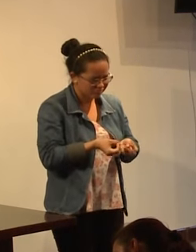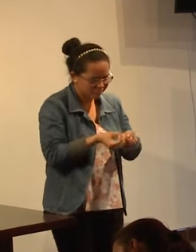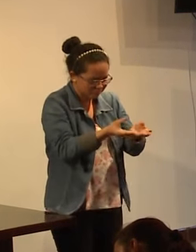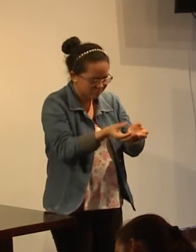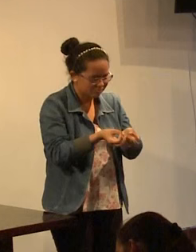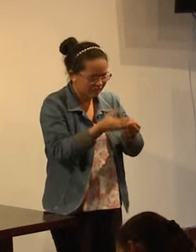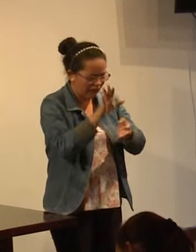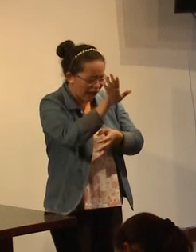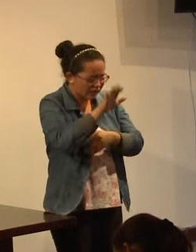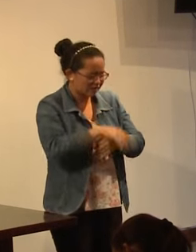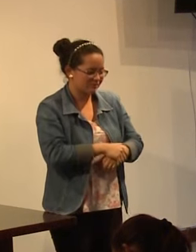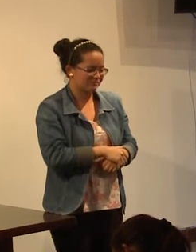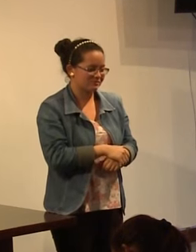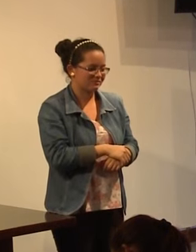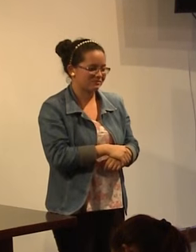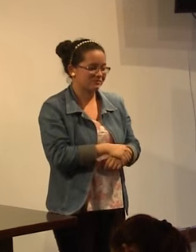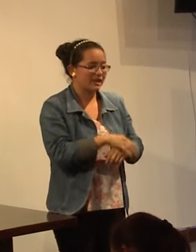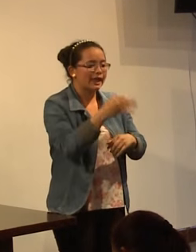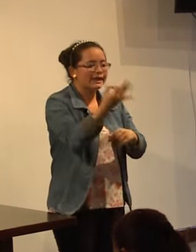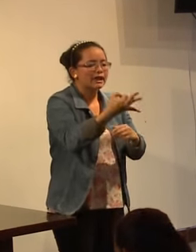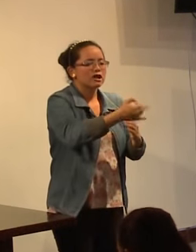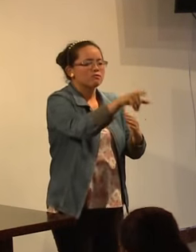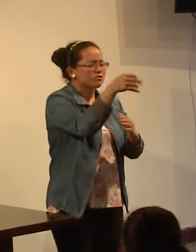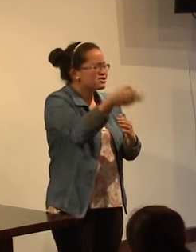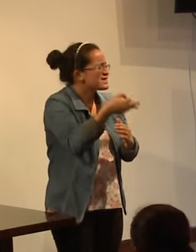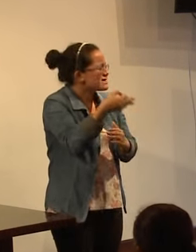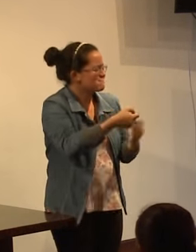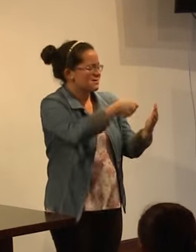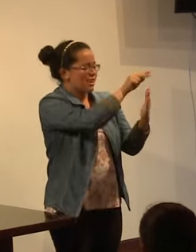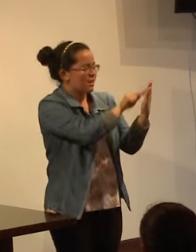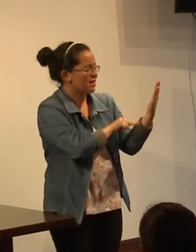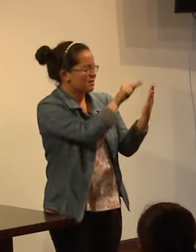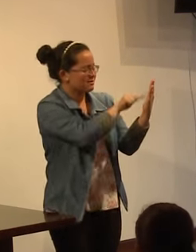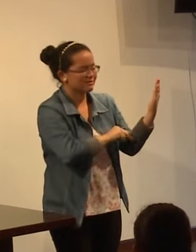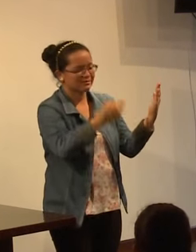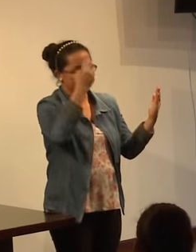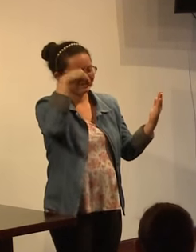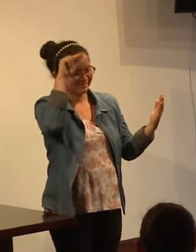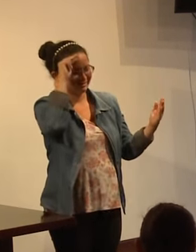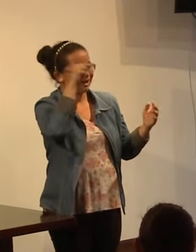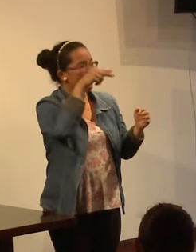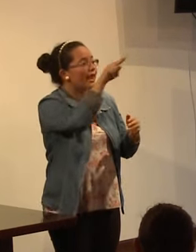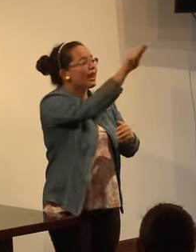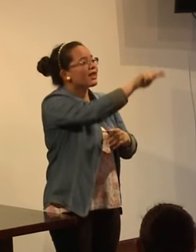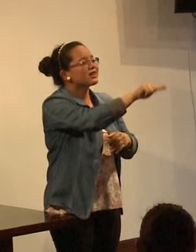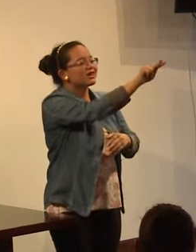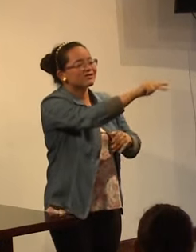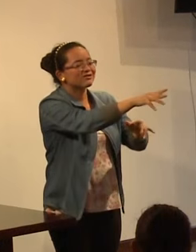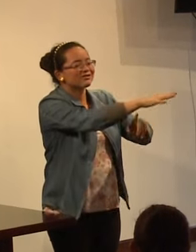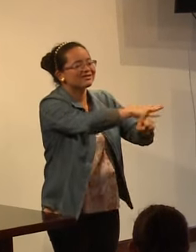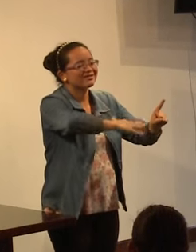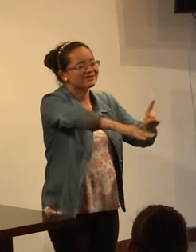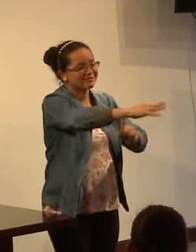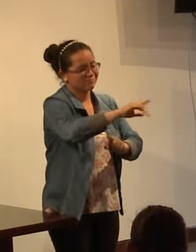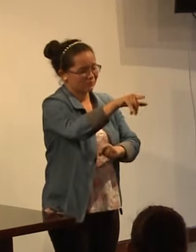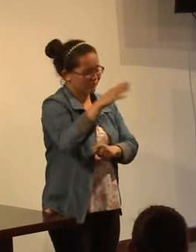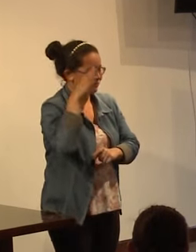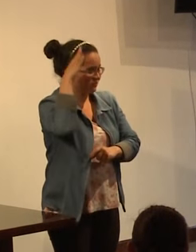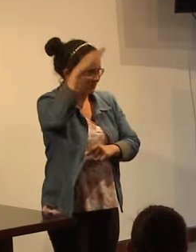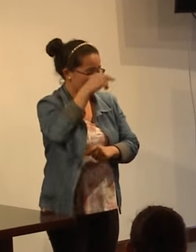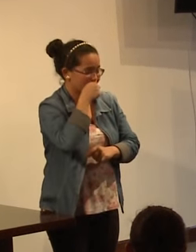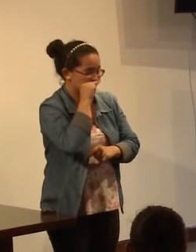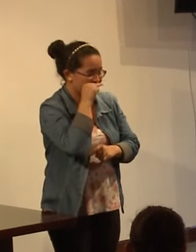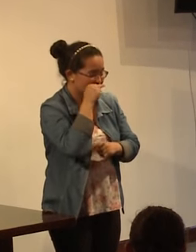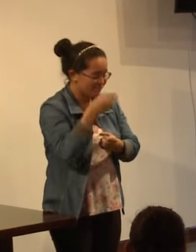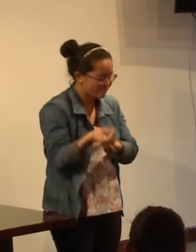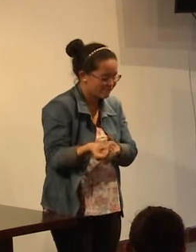asunto, fíjense que uno todo el rato está leyendo e interpretando. Nosotros, por ejemplo, en este momento, y los niños que ustedes van a tener que educar, sí